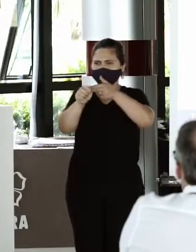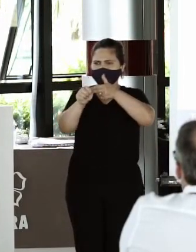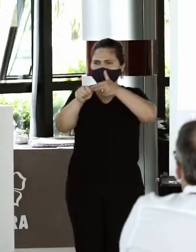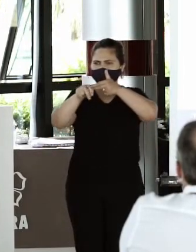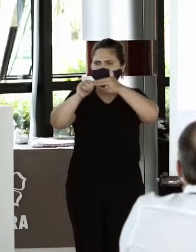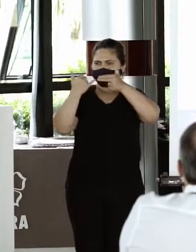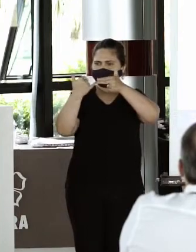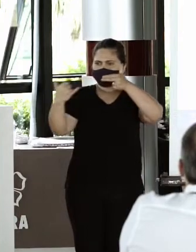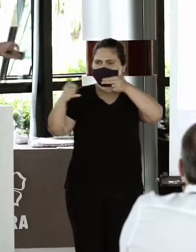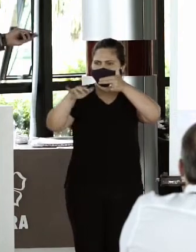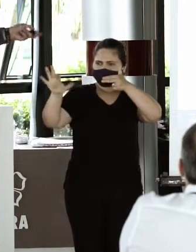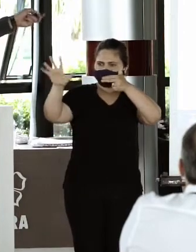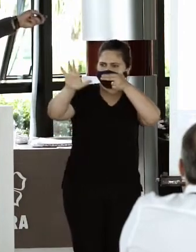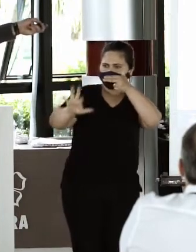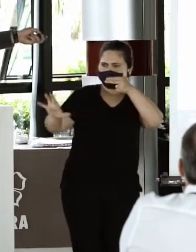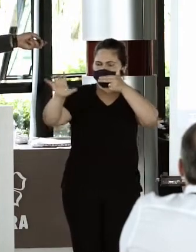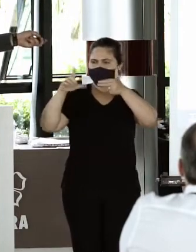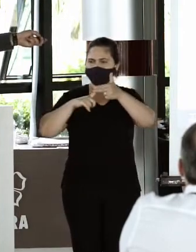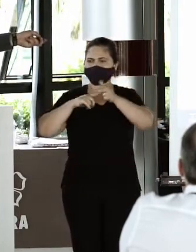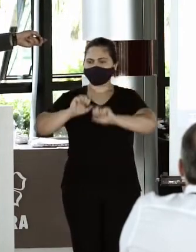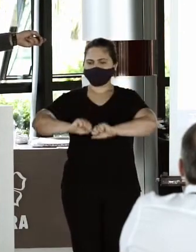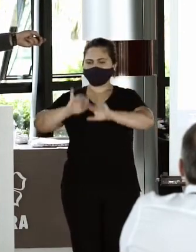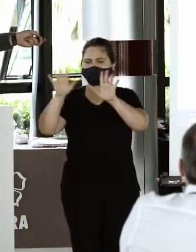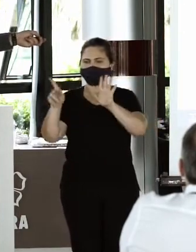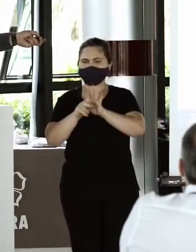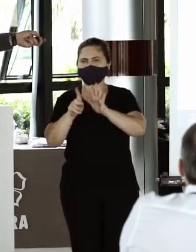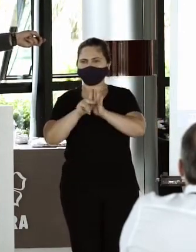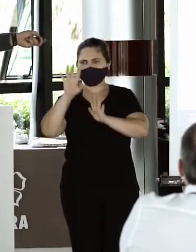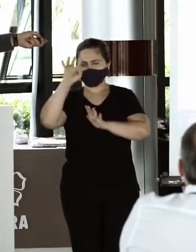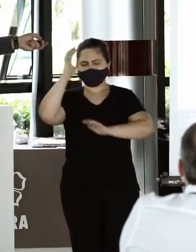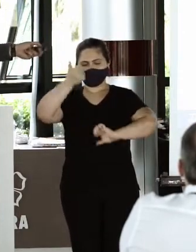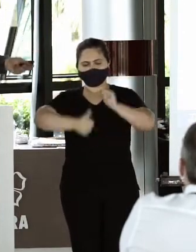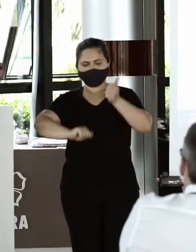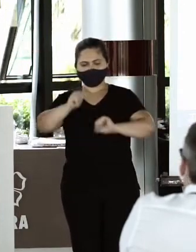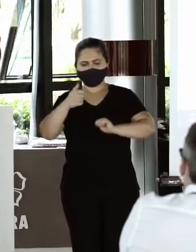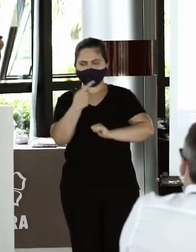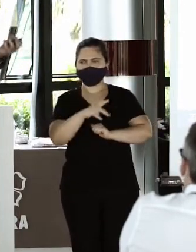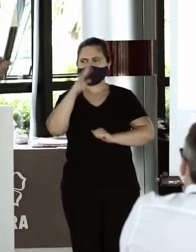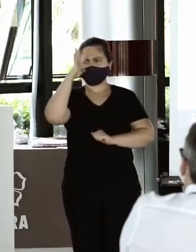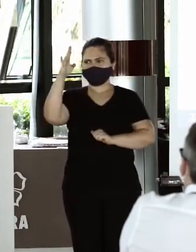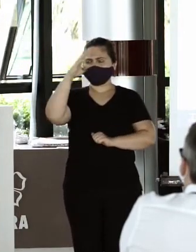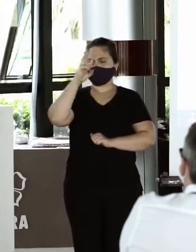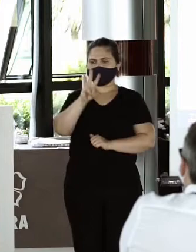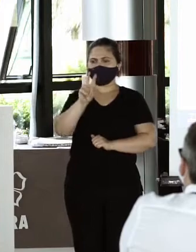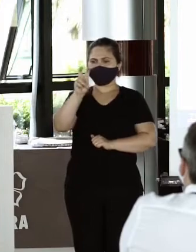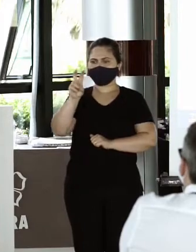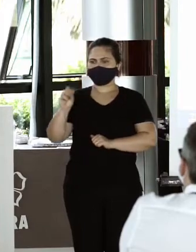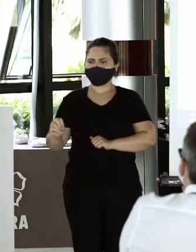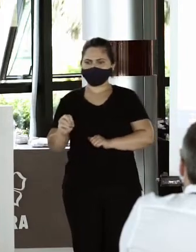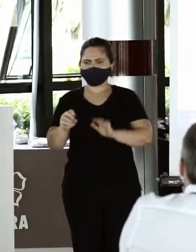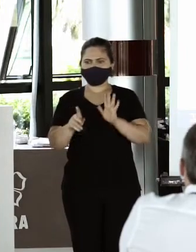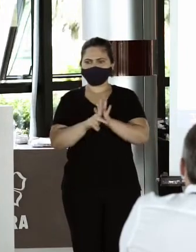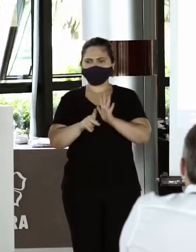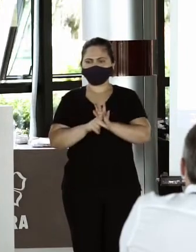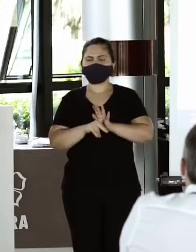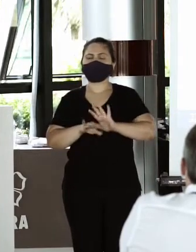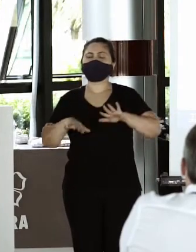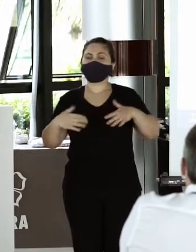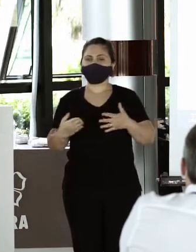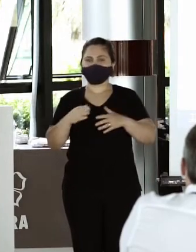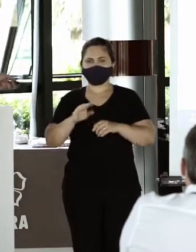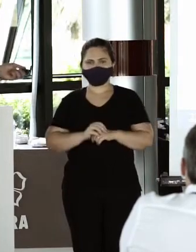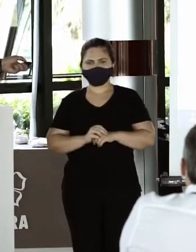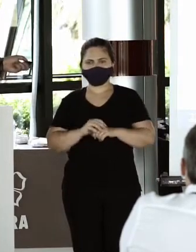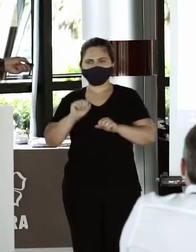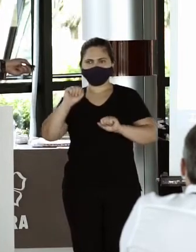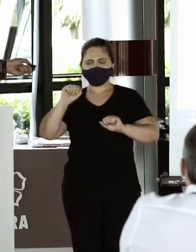sua resolução. Então, aqui eu tenho alguns exemplos. Então, imagine aqui uma câmera de 320 por 240 pixels de